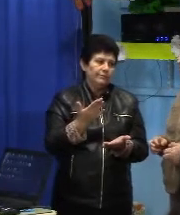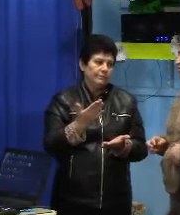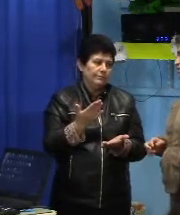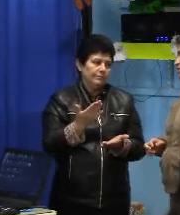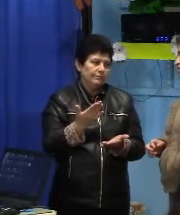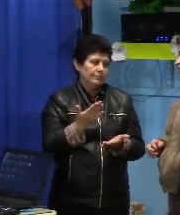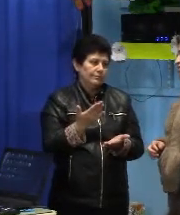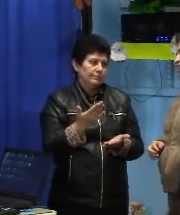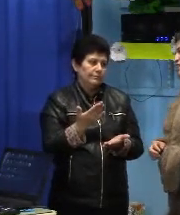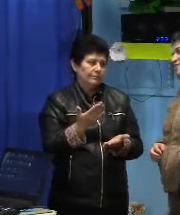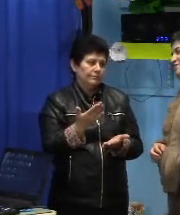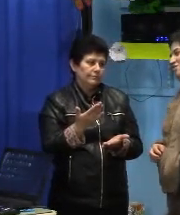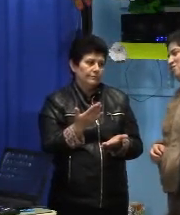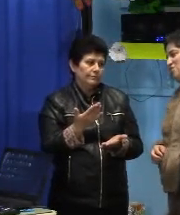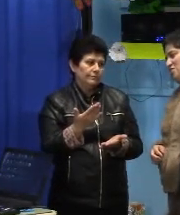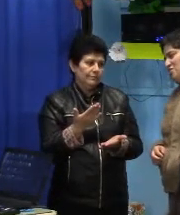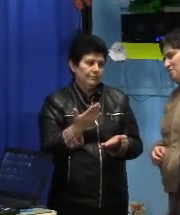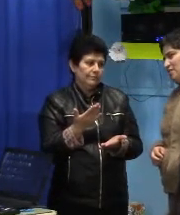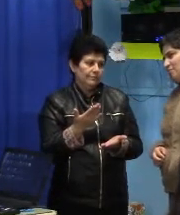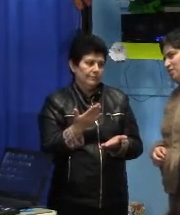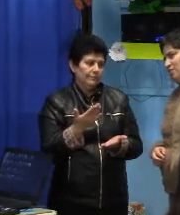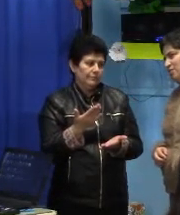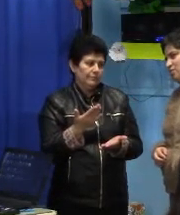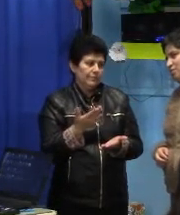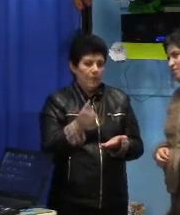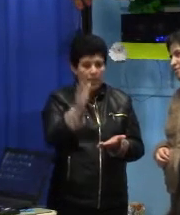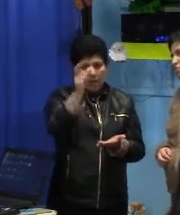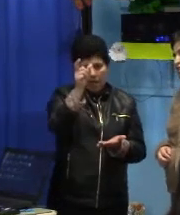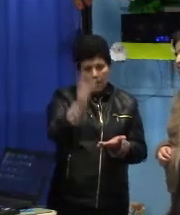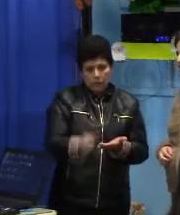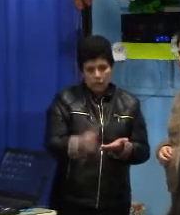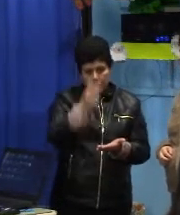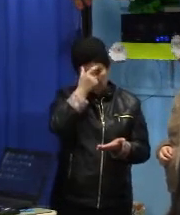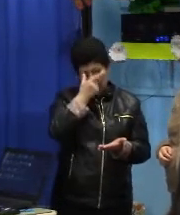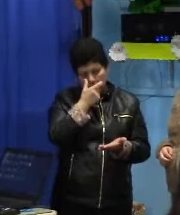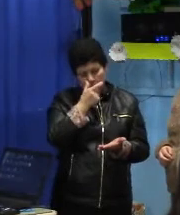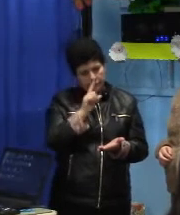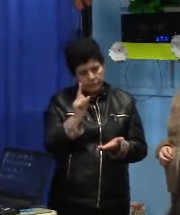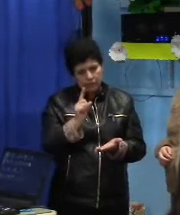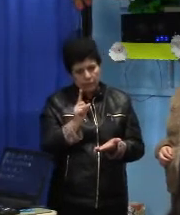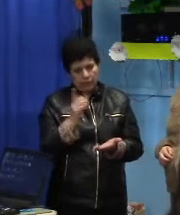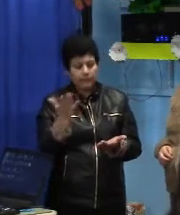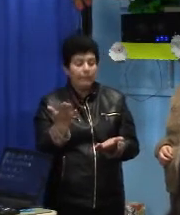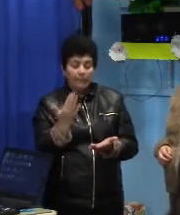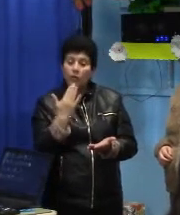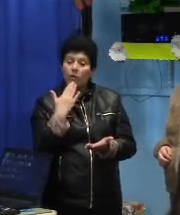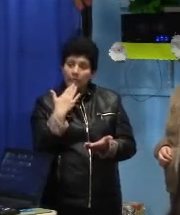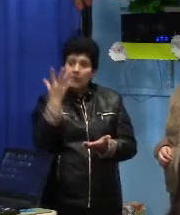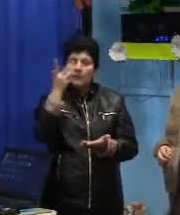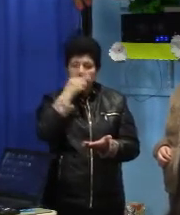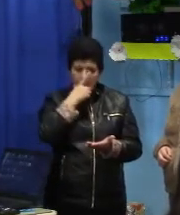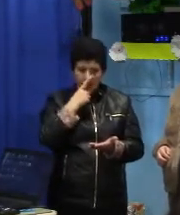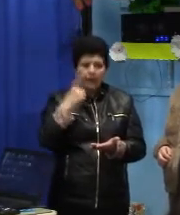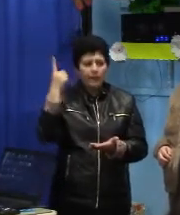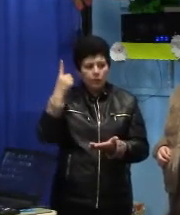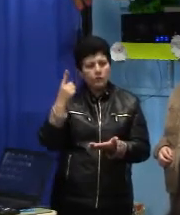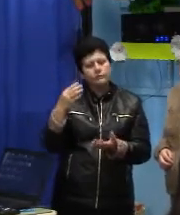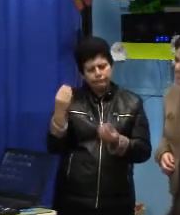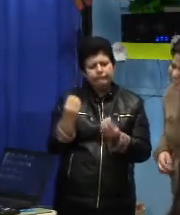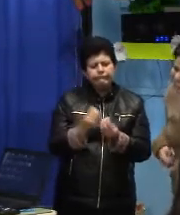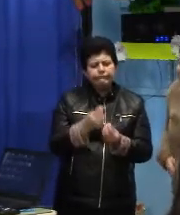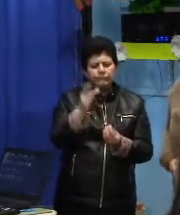vamos quedando menos, pero todavía gracias a Dios estamos porque preferimos